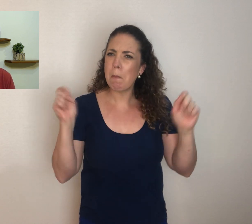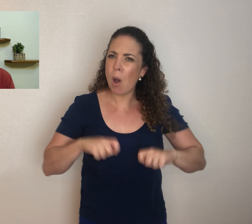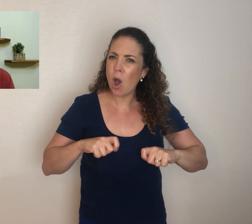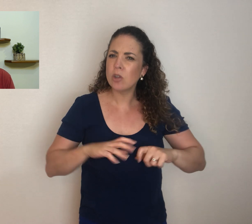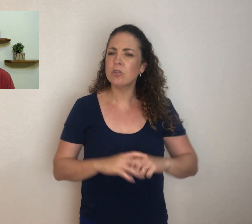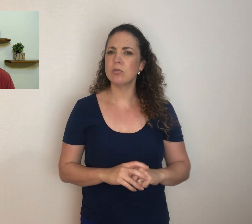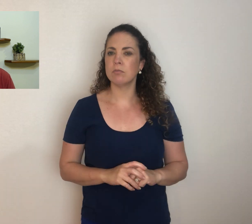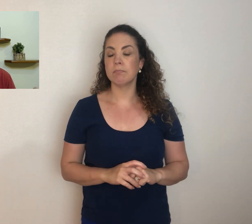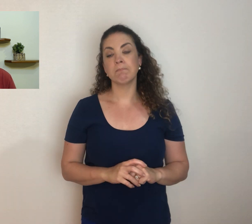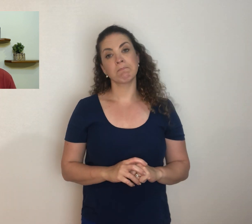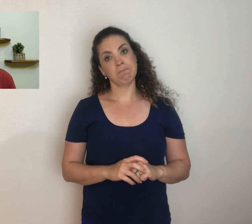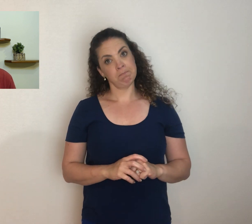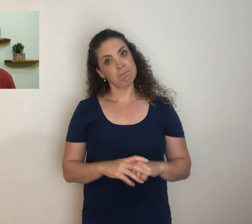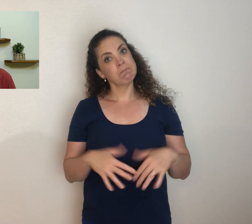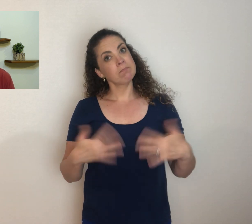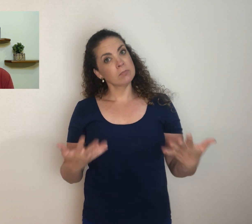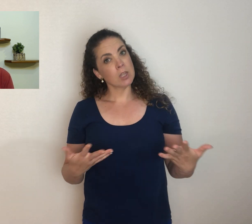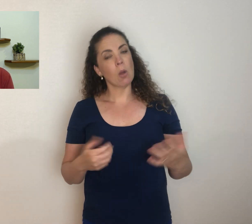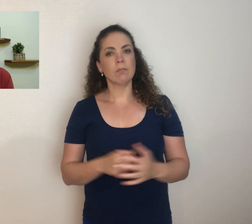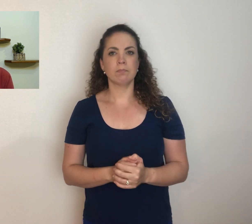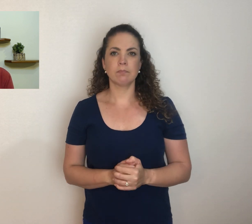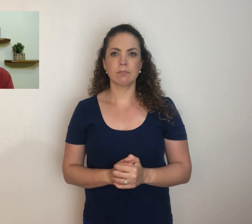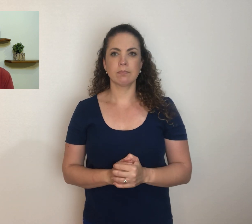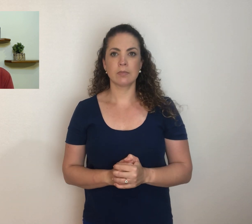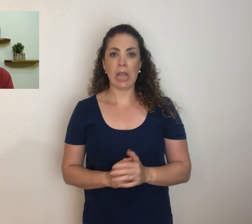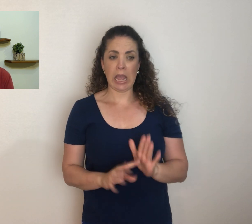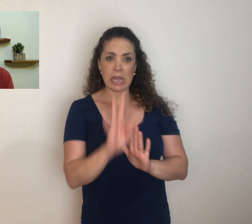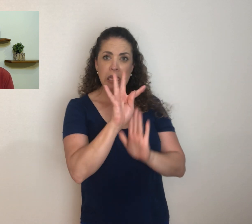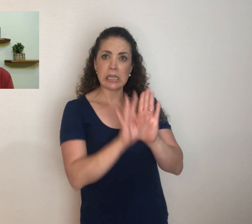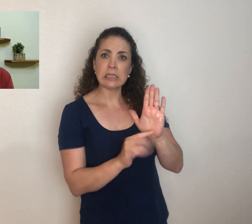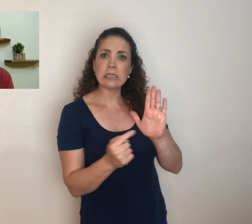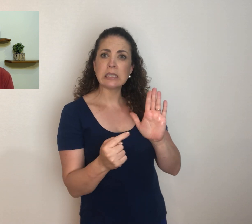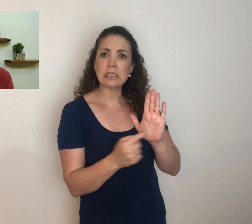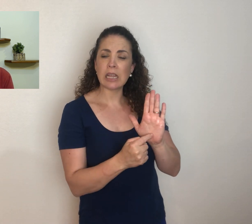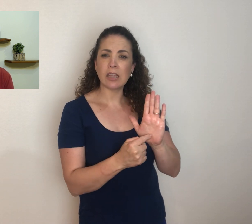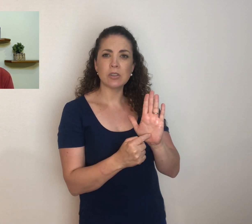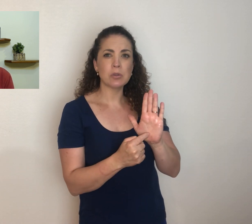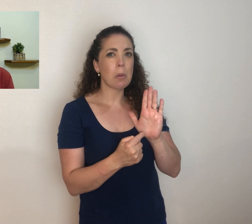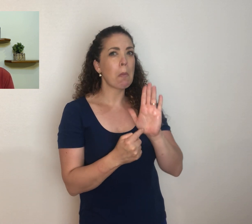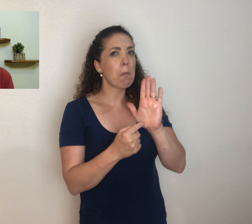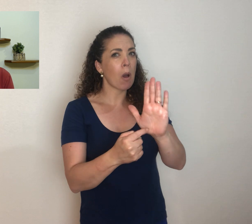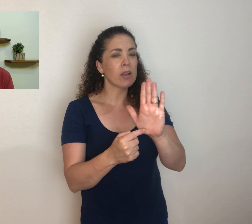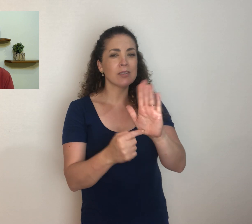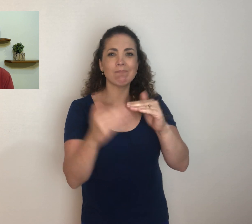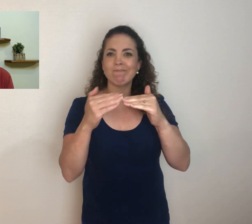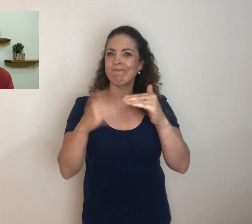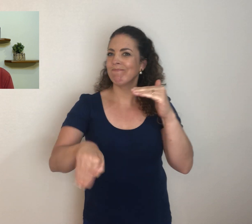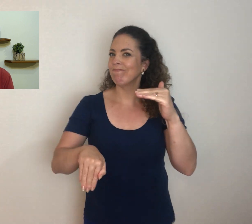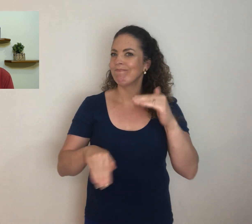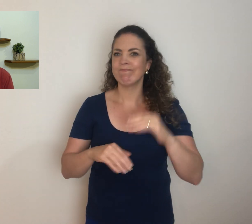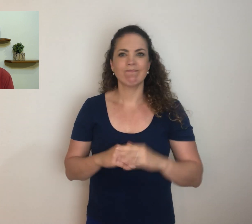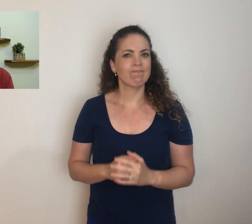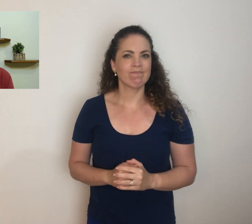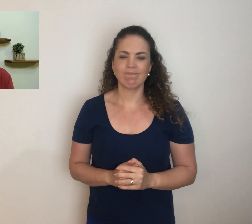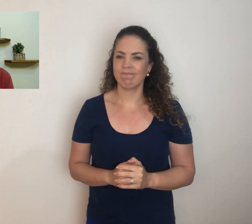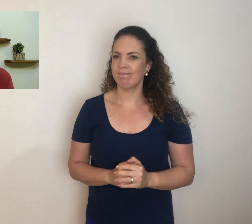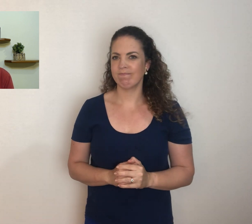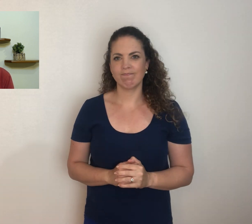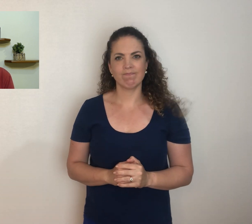por este texto e pelas outras evidências do ensino de Jesus, a gente sabe que isso não está